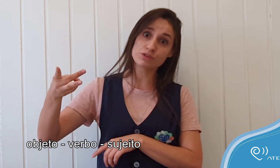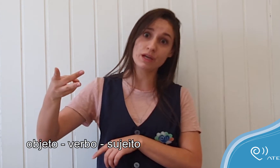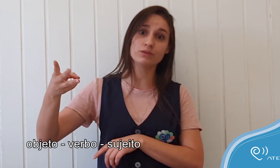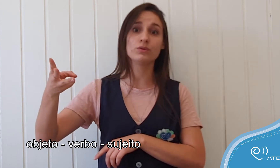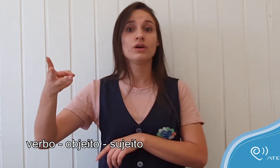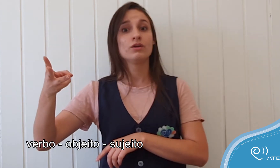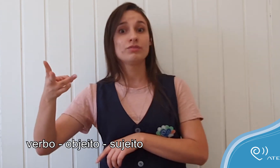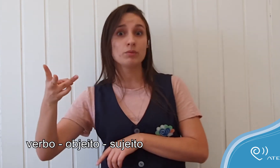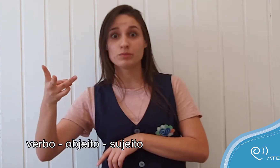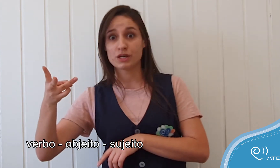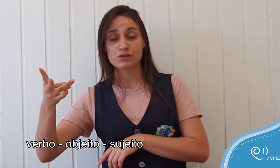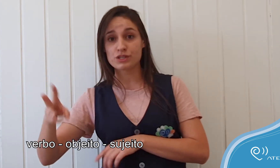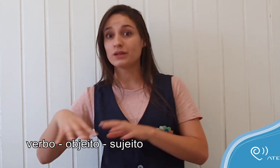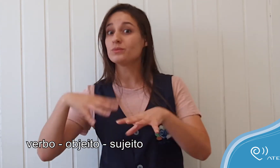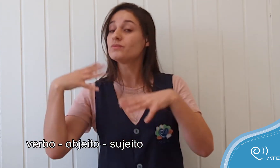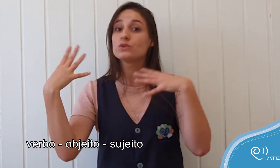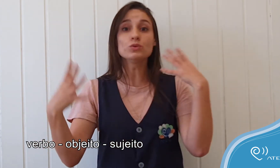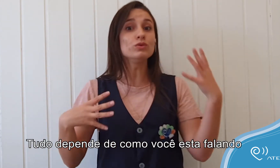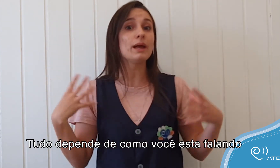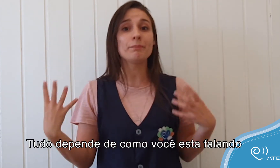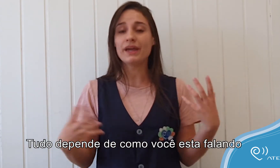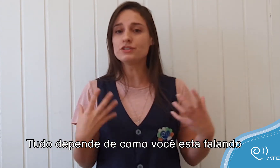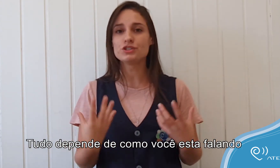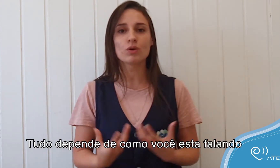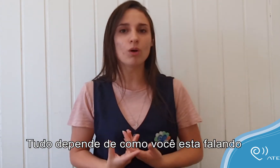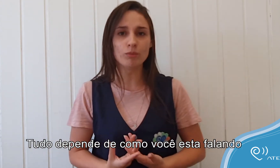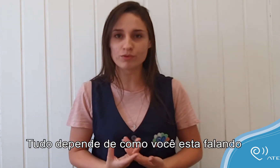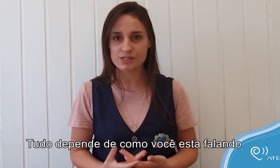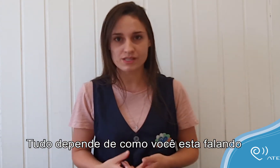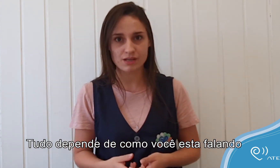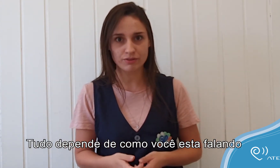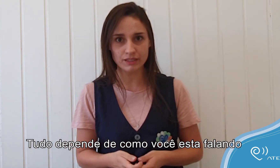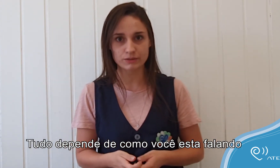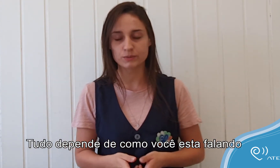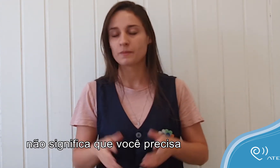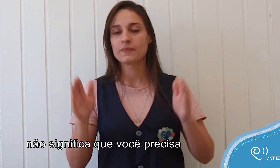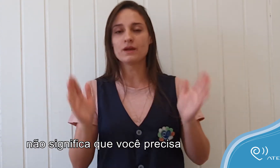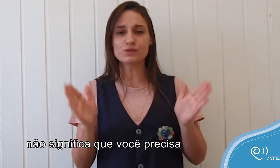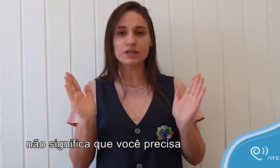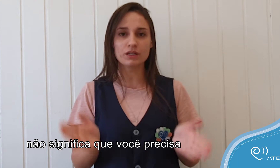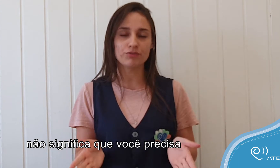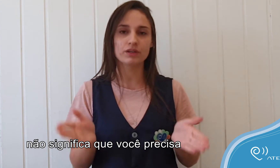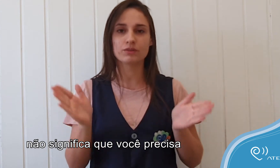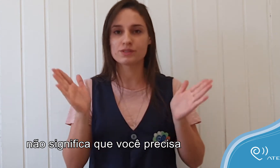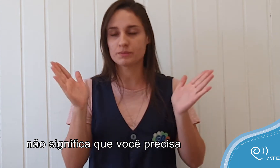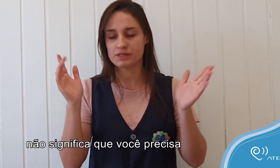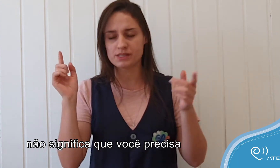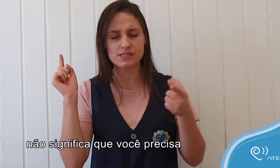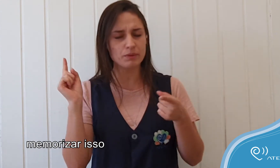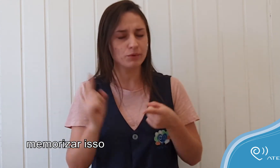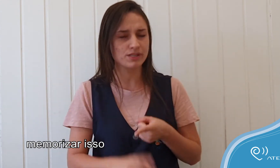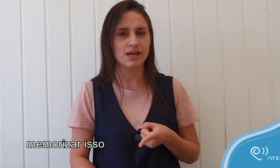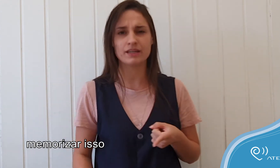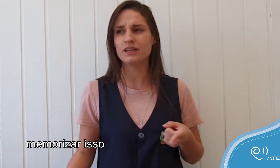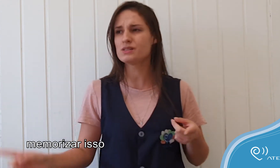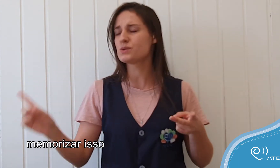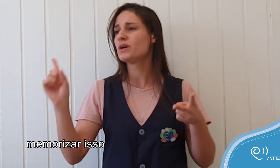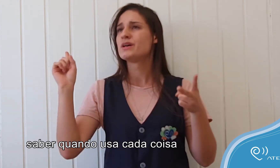sujeito, verbo, objeto, sujeito. Tudo depende de como você está falando. Não significa que você precisa memorizar isso,